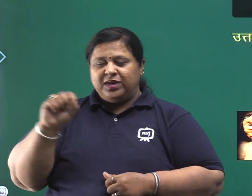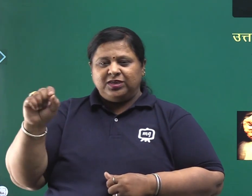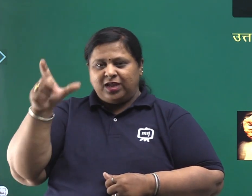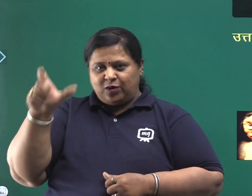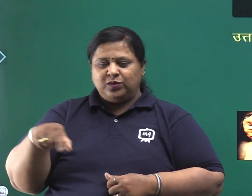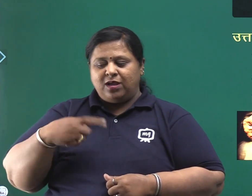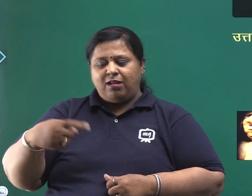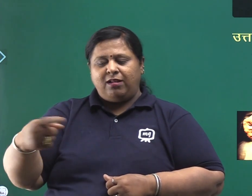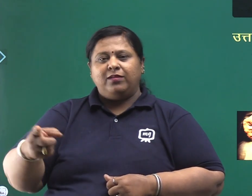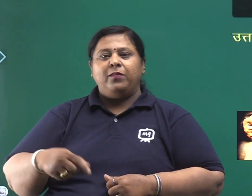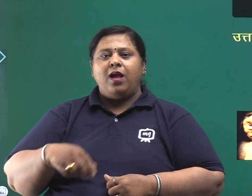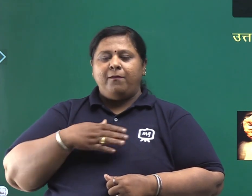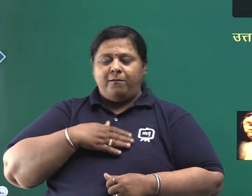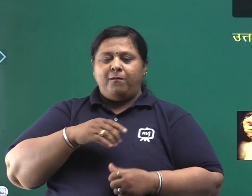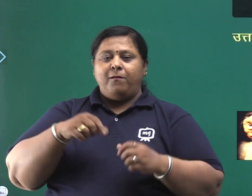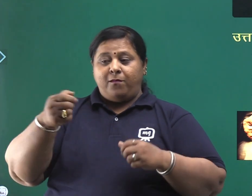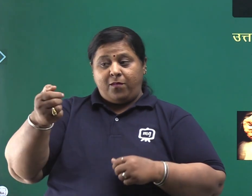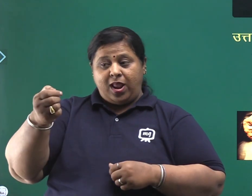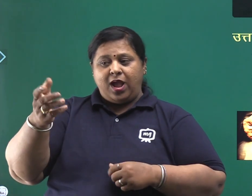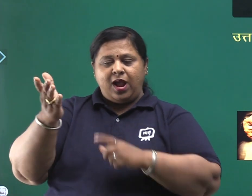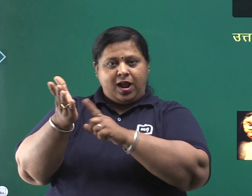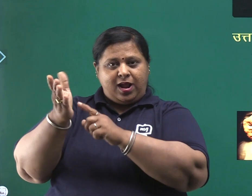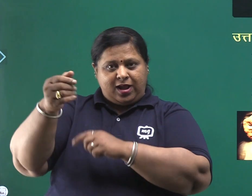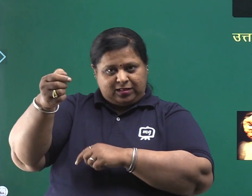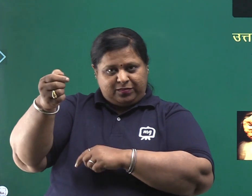अनुसार माला हाथ में,